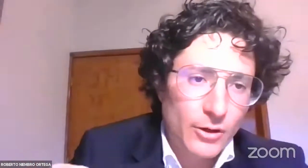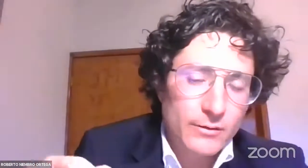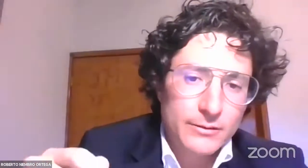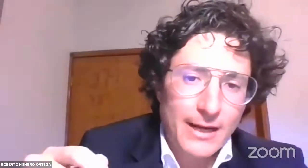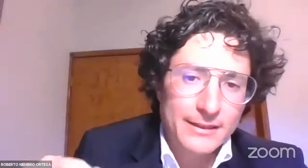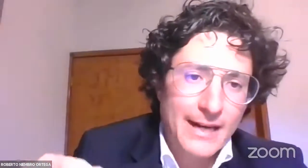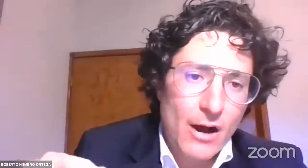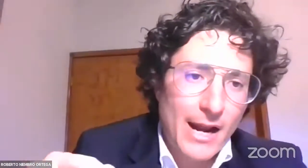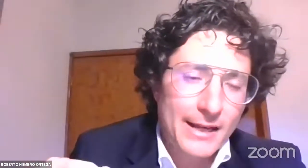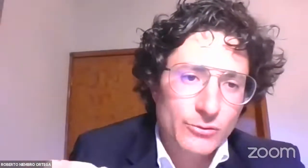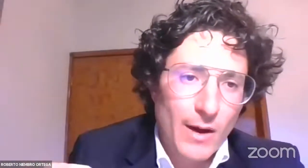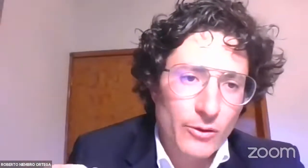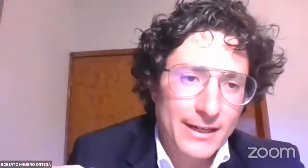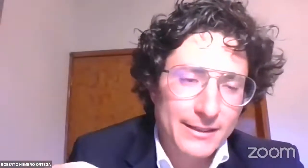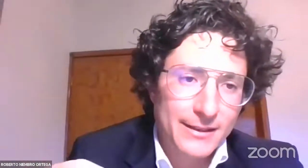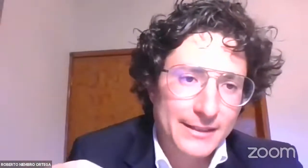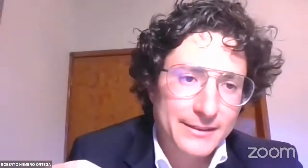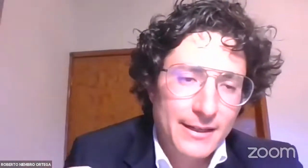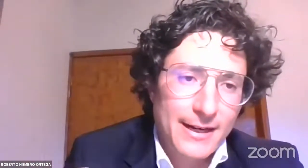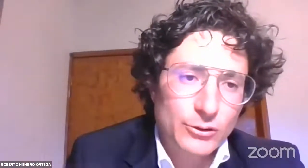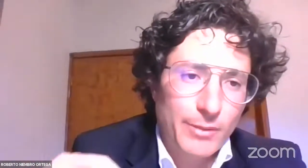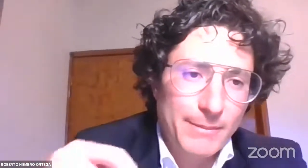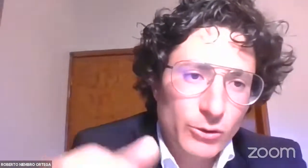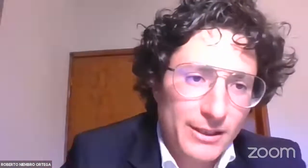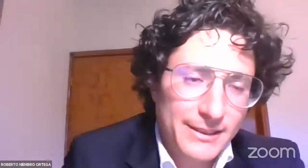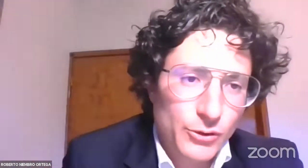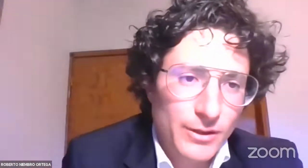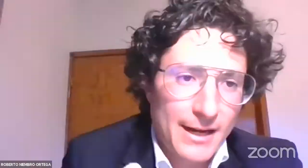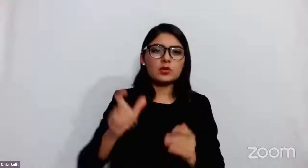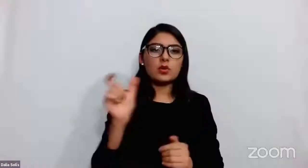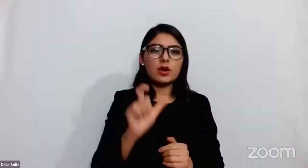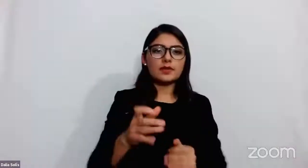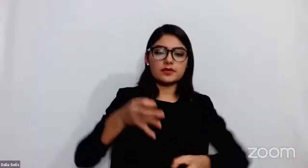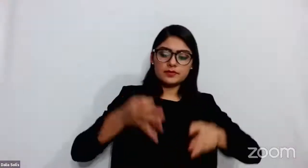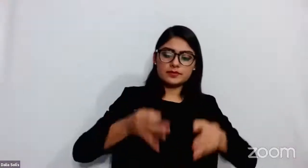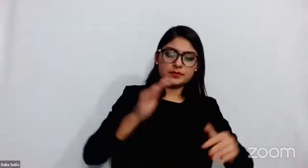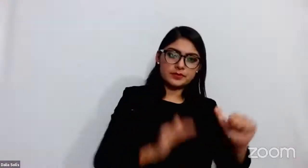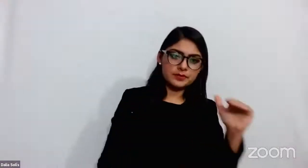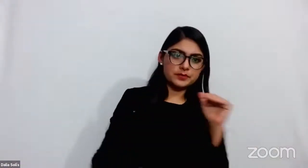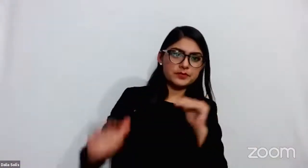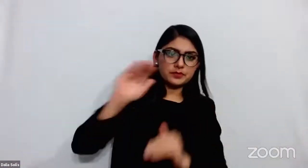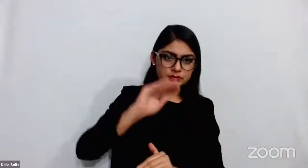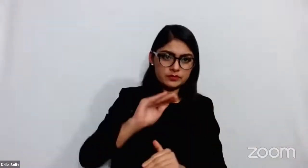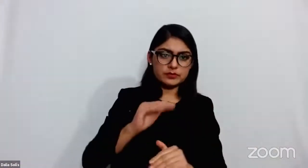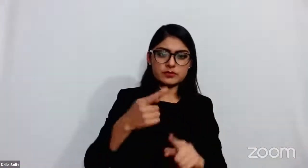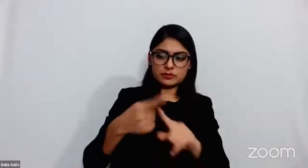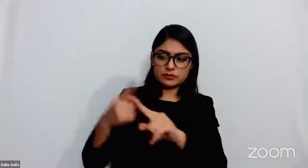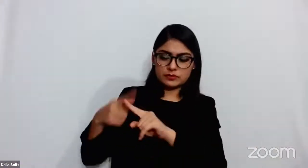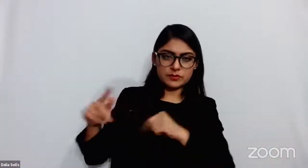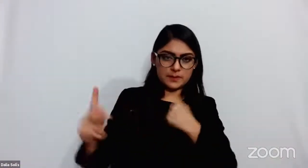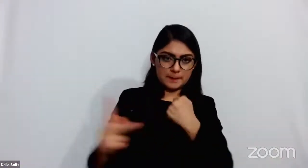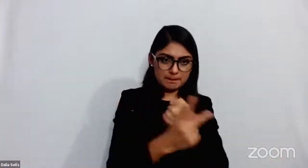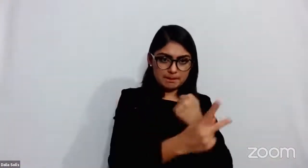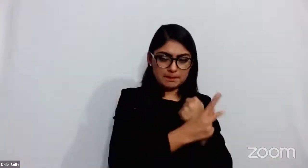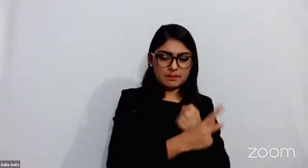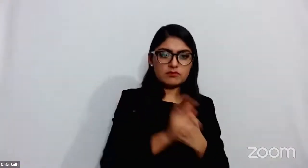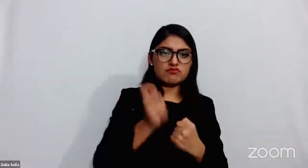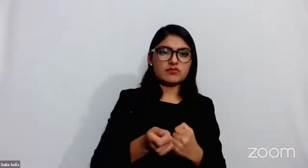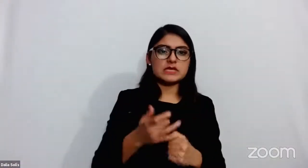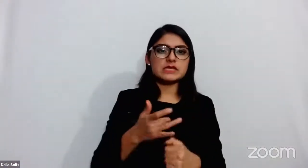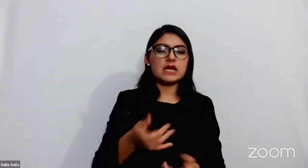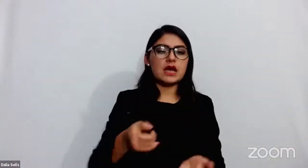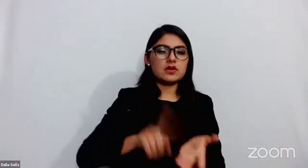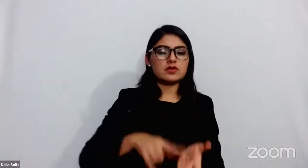ola, ¿no? La tercera ola es cuando las Supremas Cortes Nacionales se rebelan, por decirlo de un modo, ante el